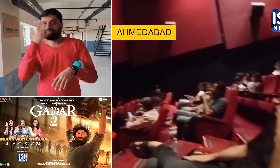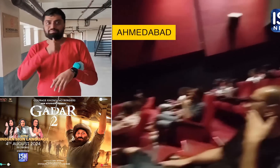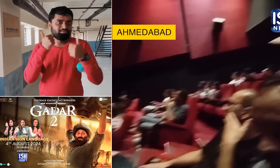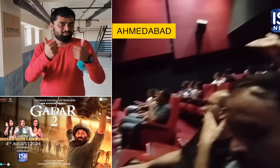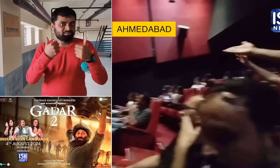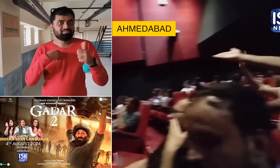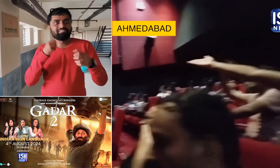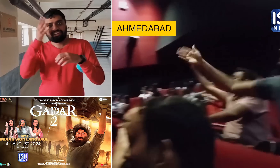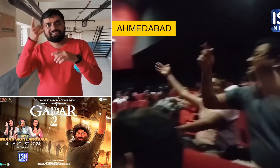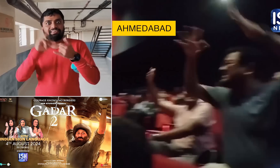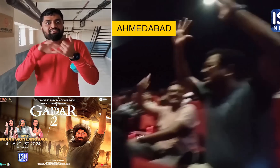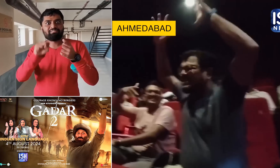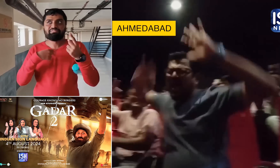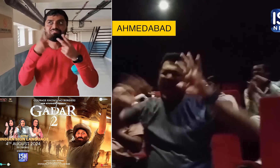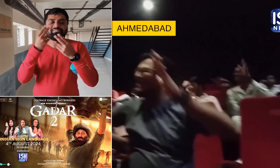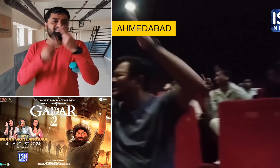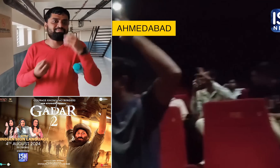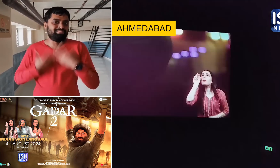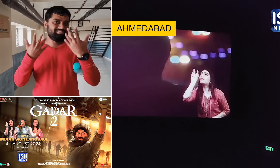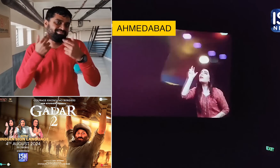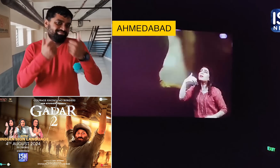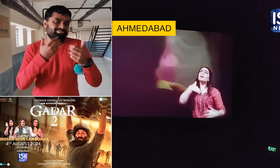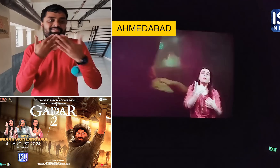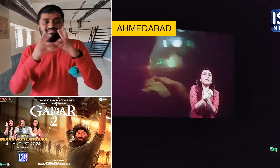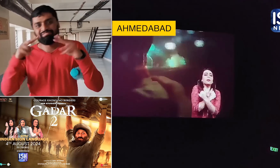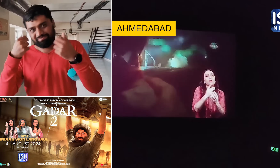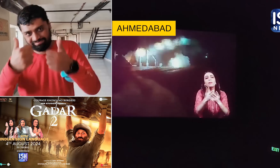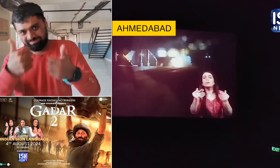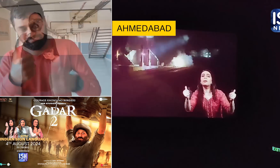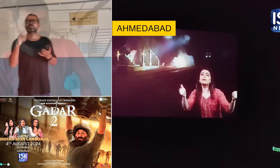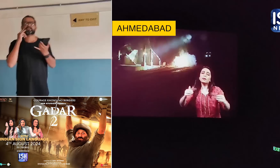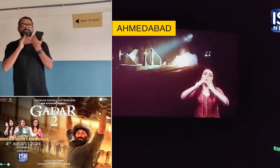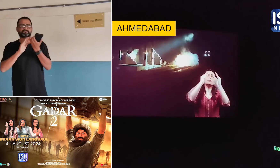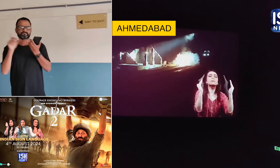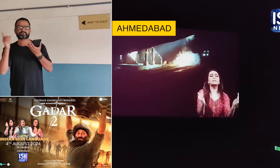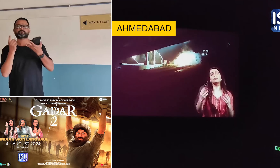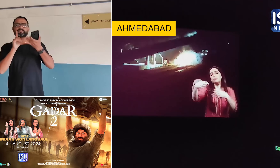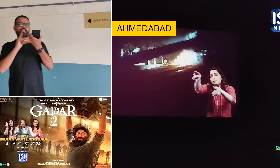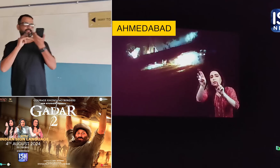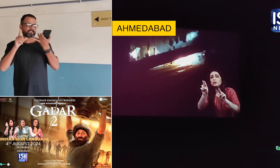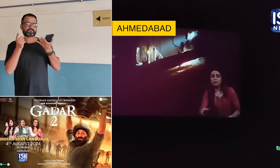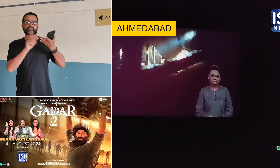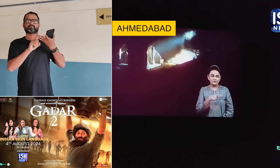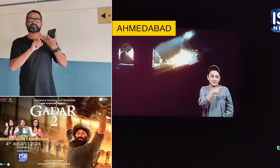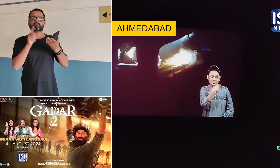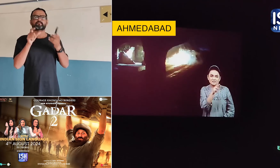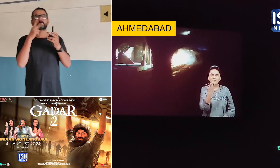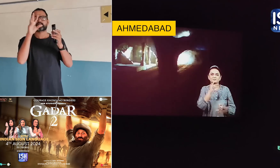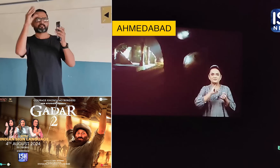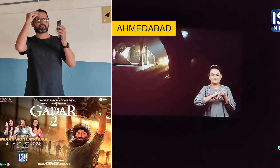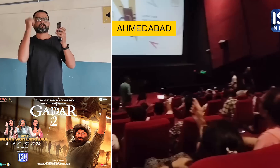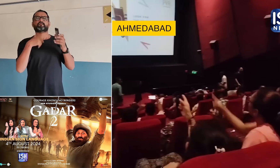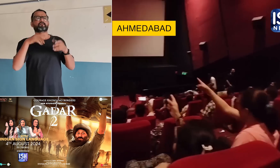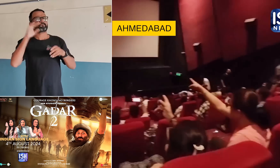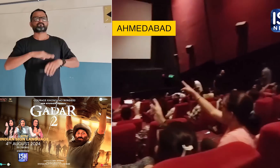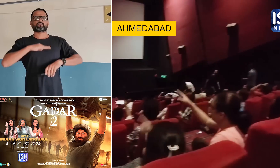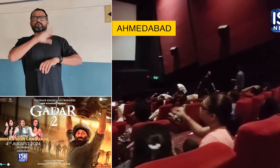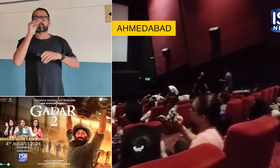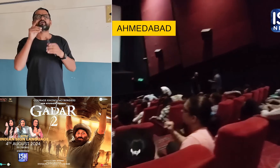आईएसएल इंटरप्रिटेशन सुपर्ब था और मैं ये देख के बहुत खुश हुआ। मैं पूरी तरह से संतुष्ट हूँ। जो आईएसएच